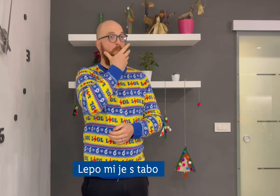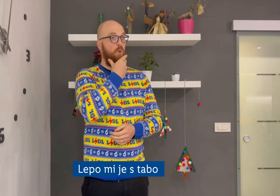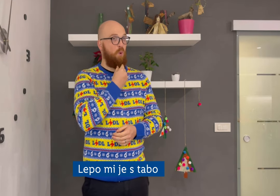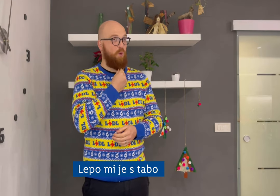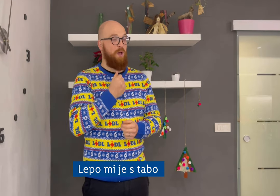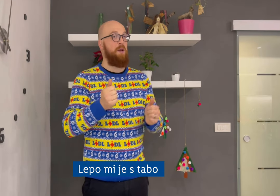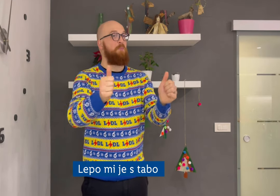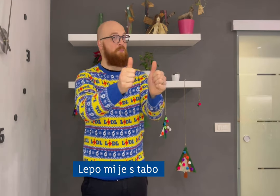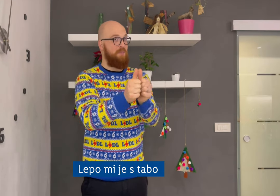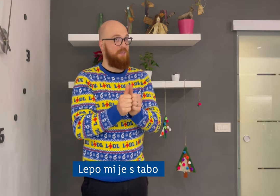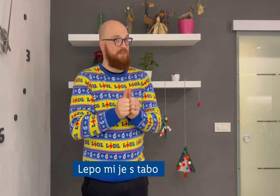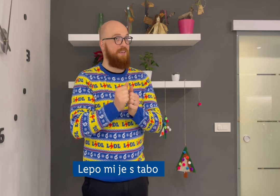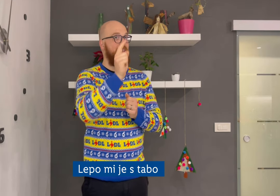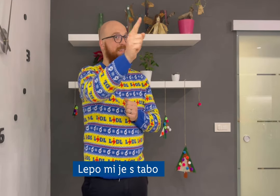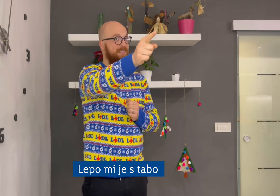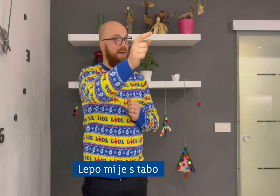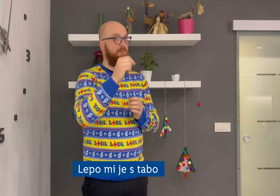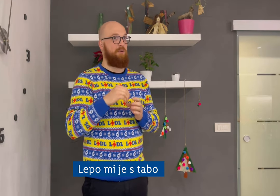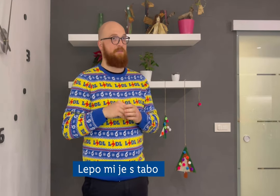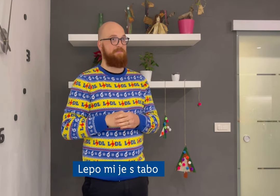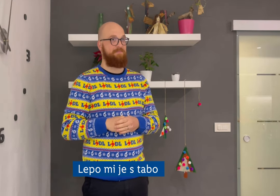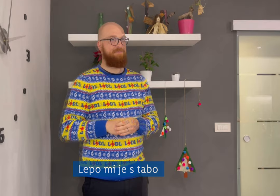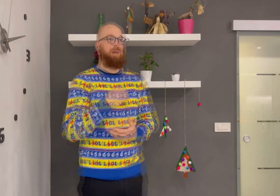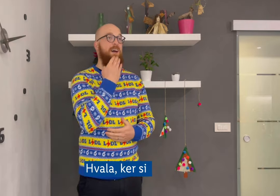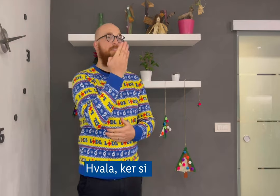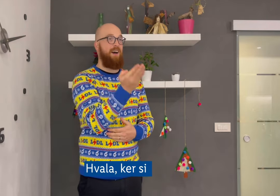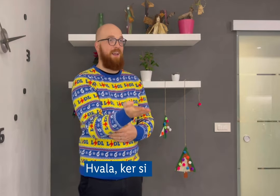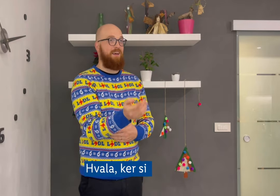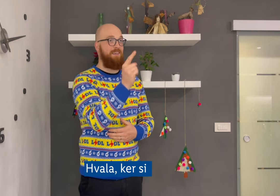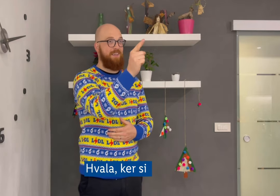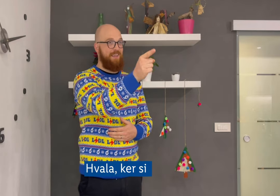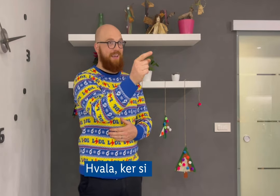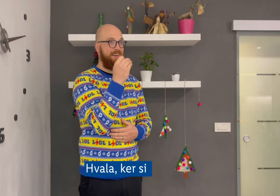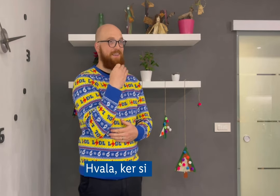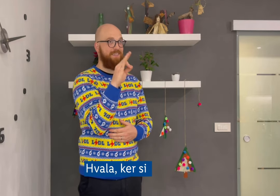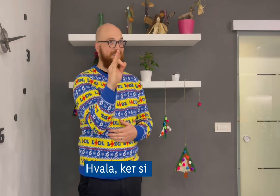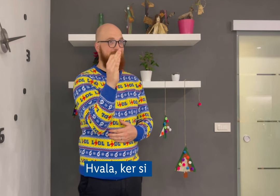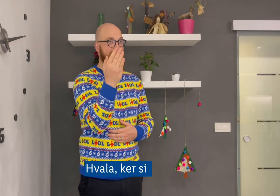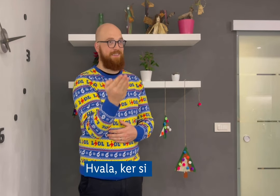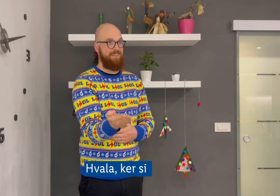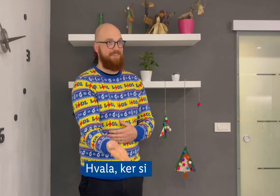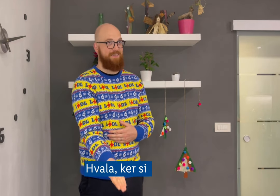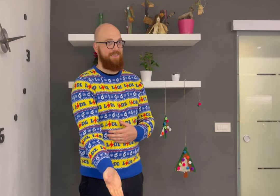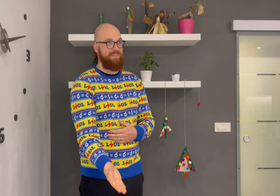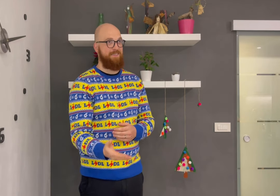Lepo mi je s tabo. Hvala, ker si.